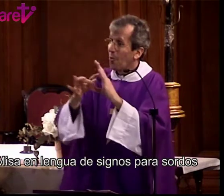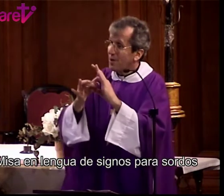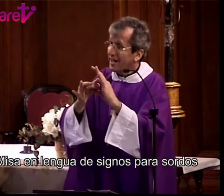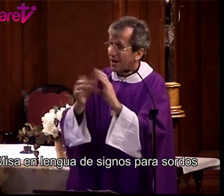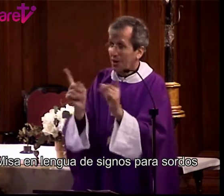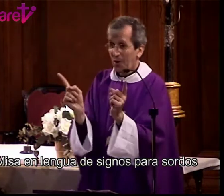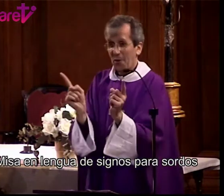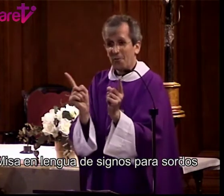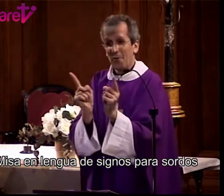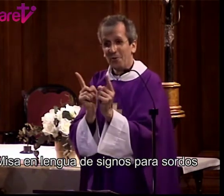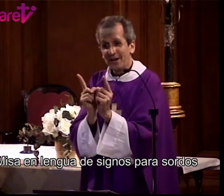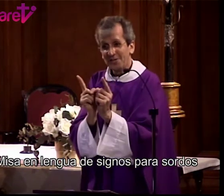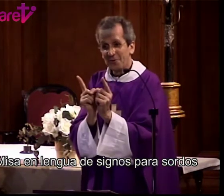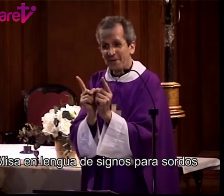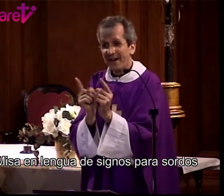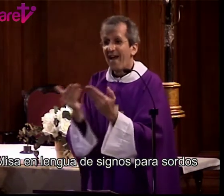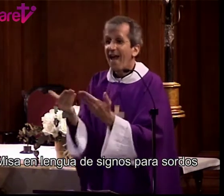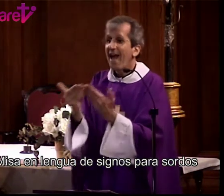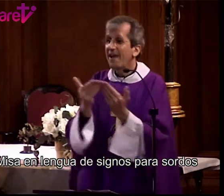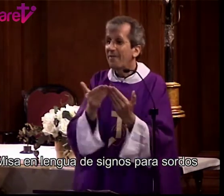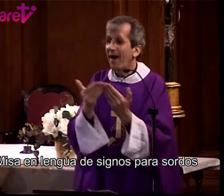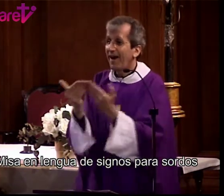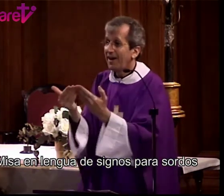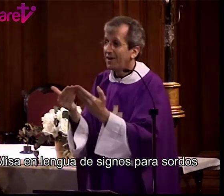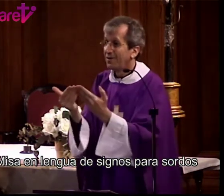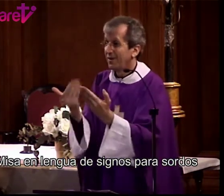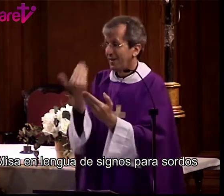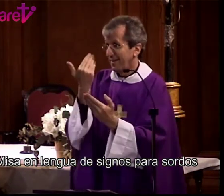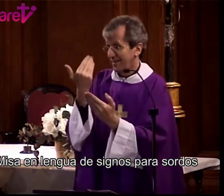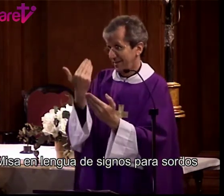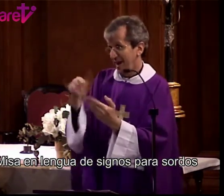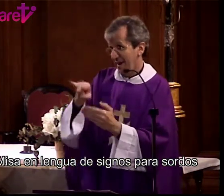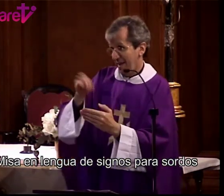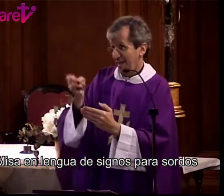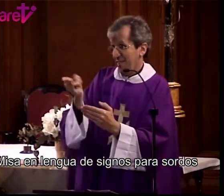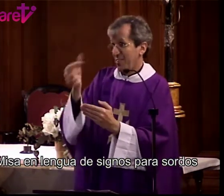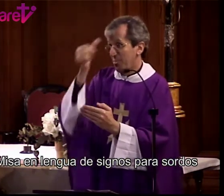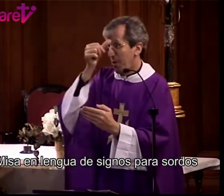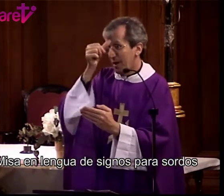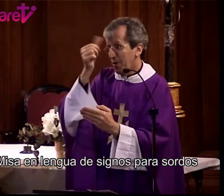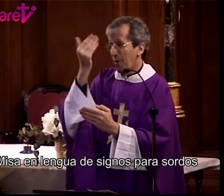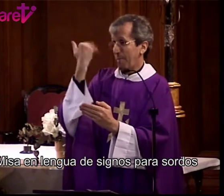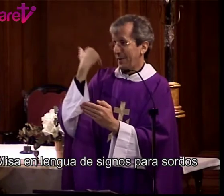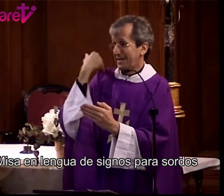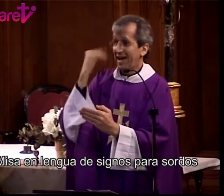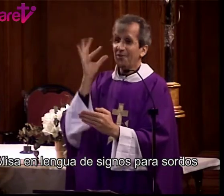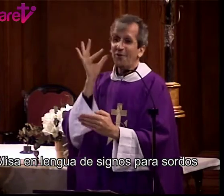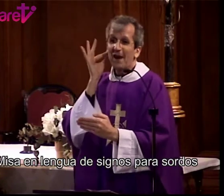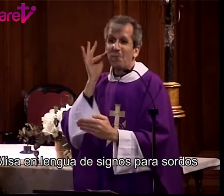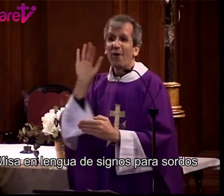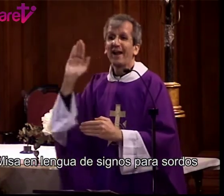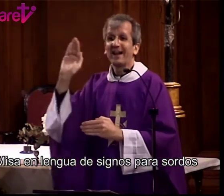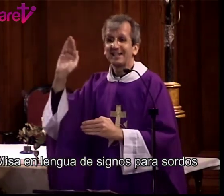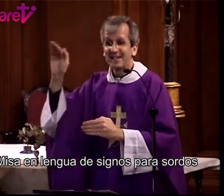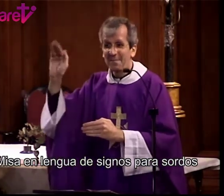unir como un resumen el evangelio del domingo pasado, la mujer